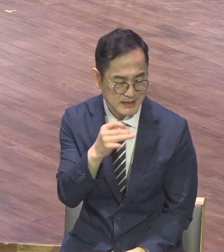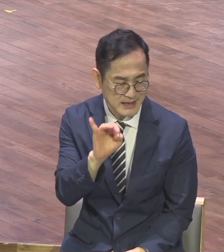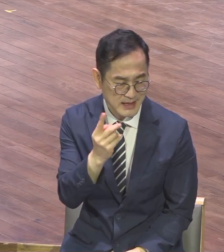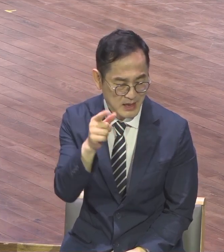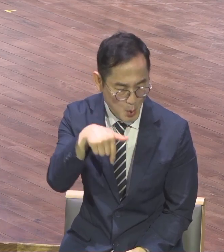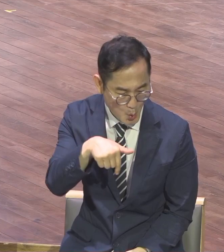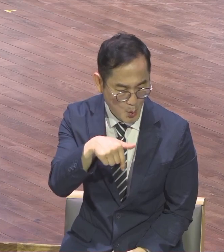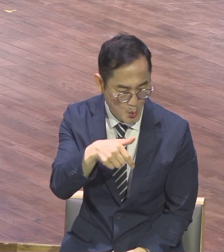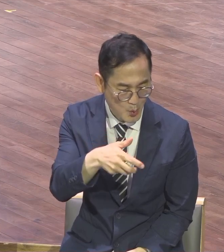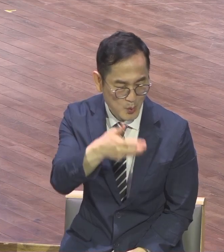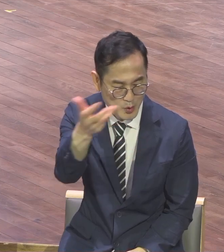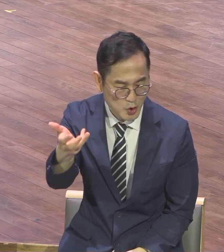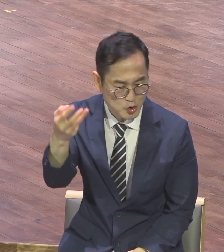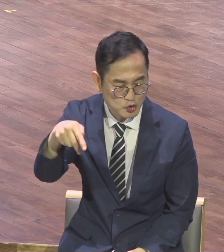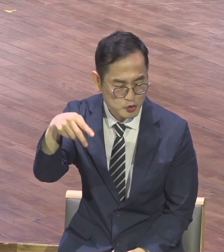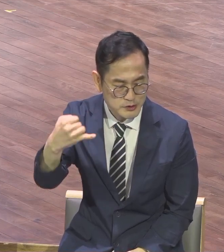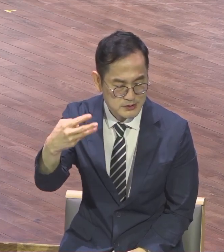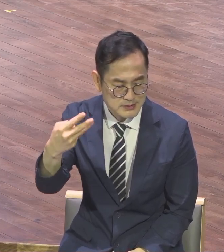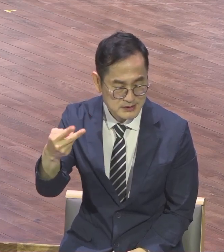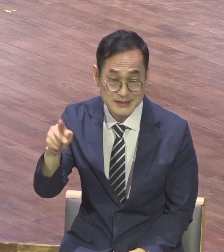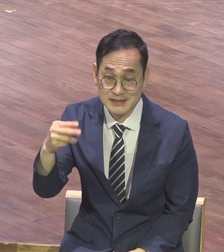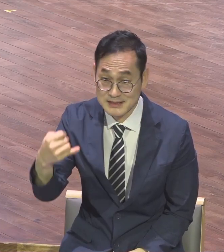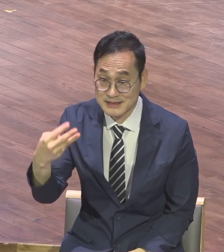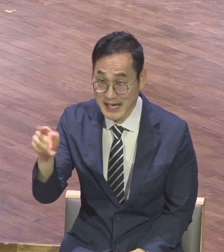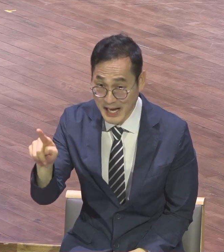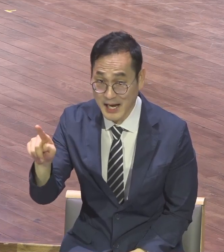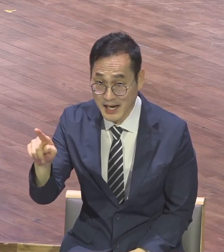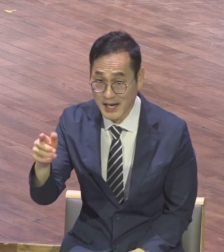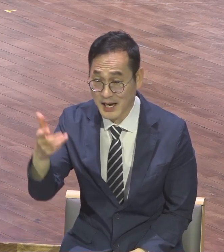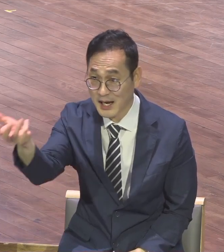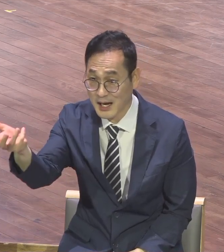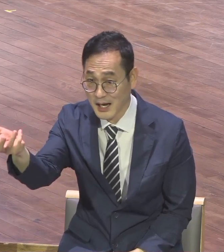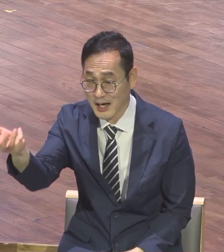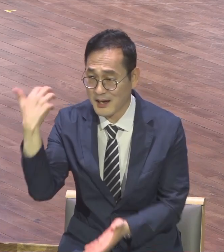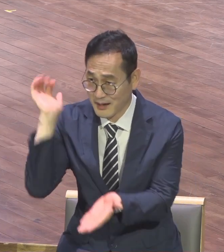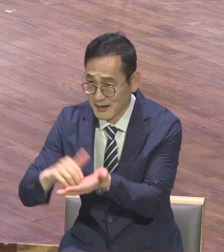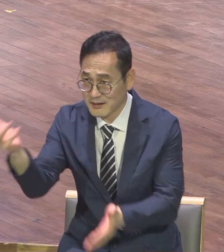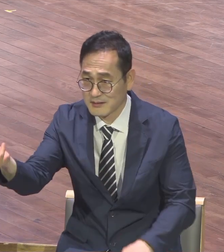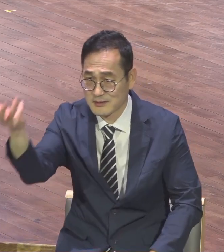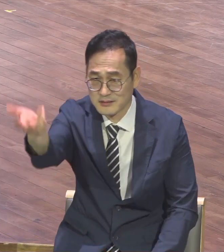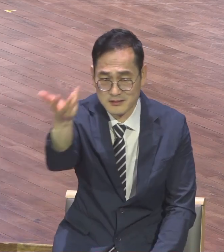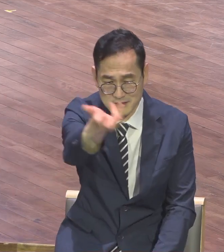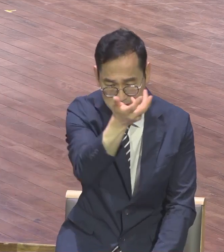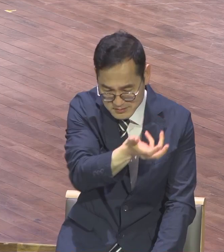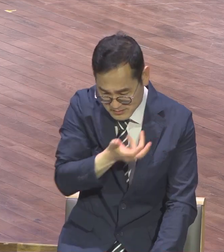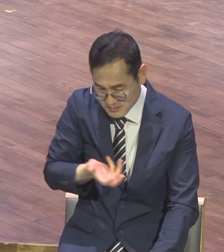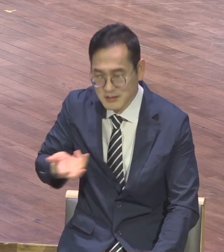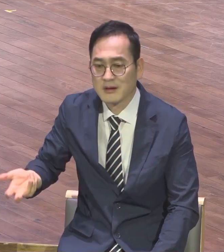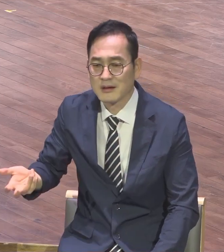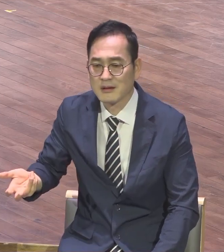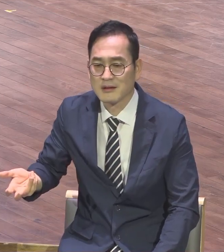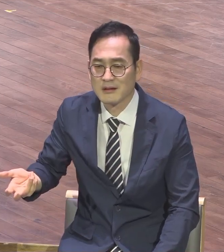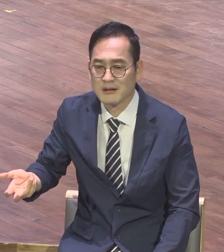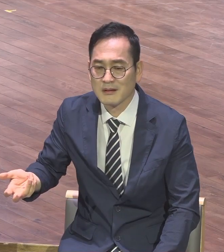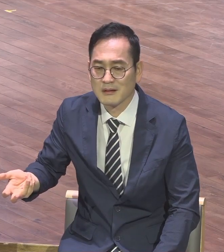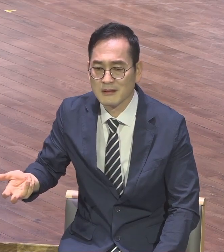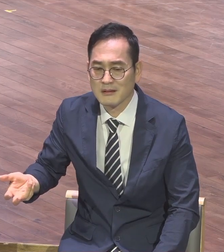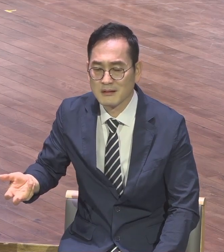더베까지 갔다가 다시 더베에서 루스드라 거쳐서 안디옥으로 해 버가에서 아탈리아에서 바로